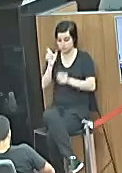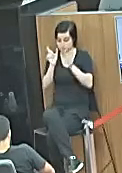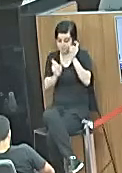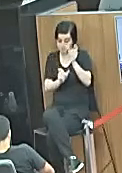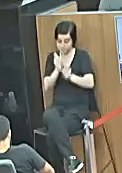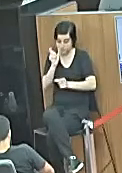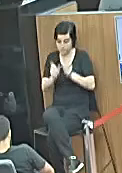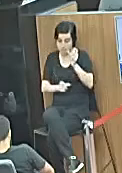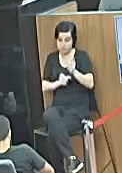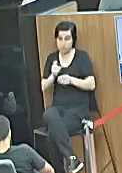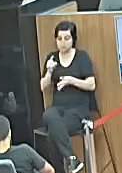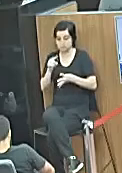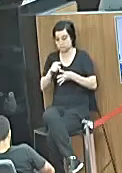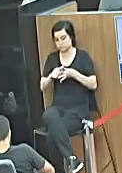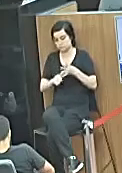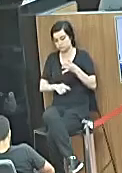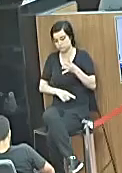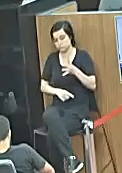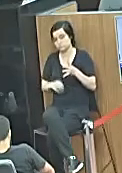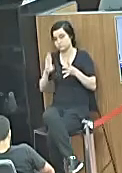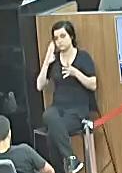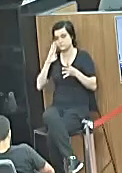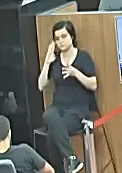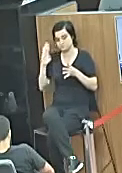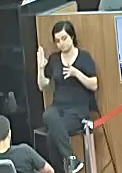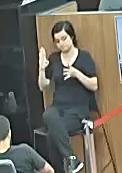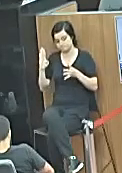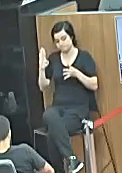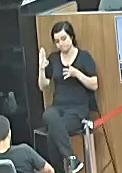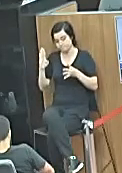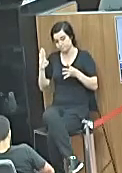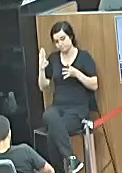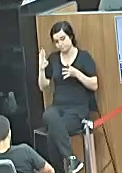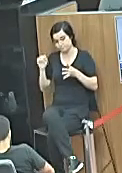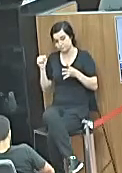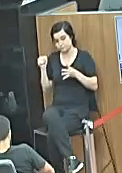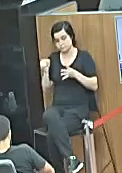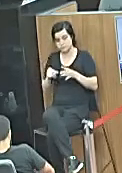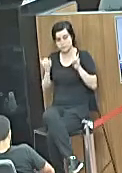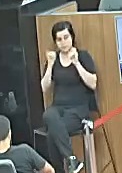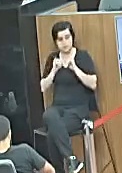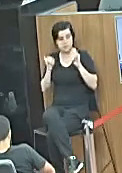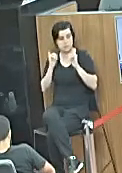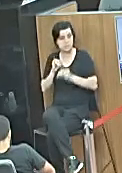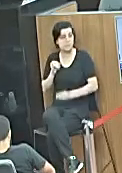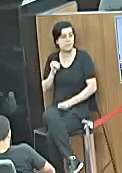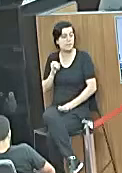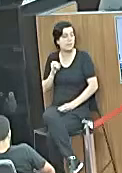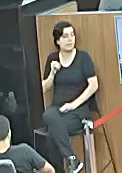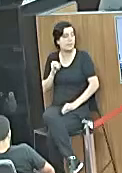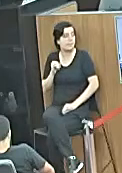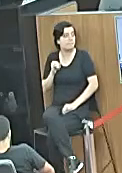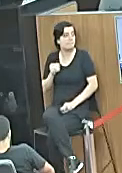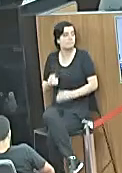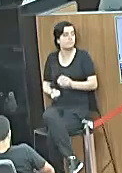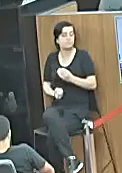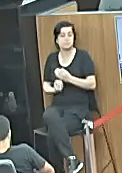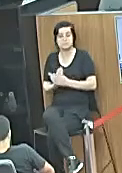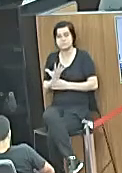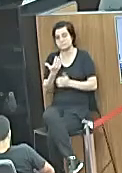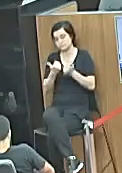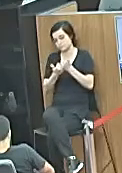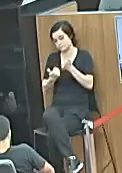identificou quatro áreas de interesse que conformarão os subgrupos agroecologia